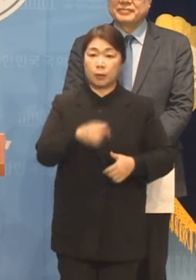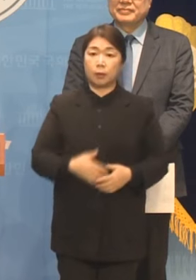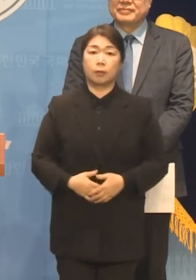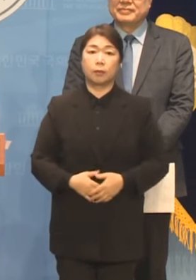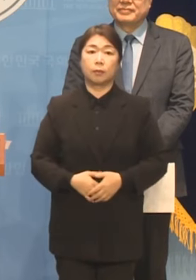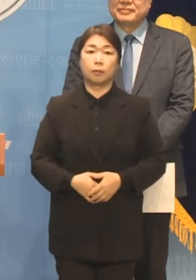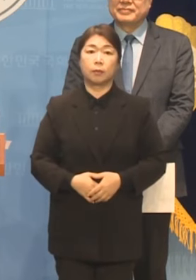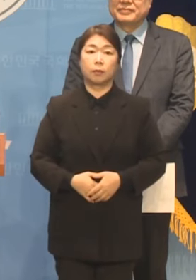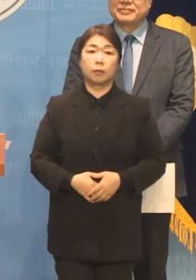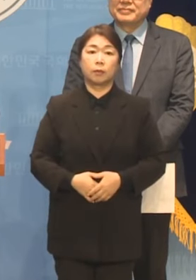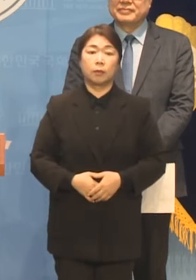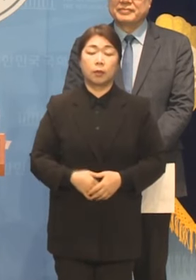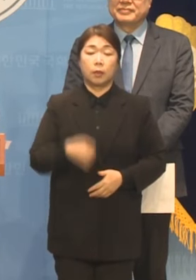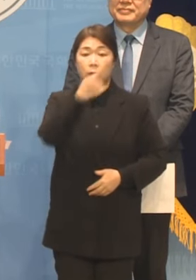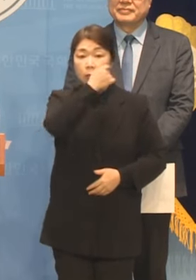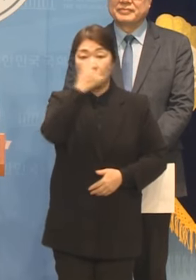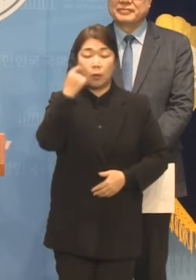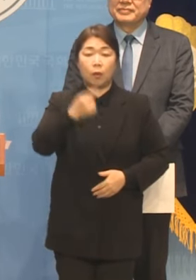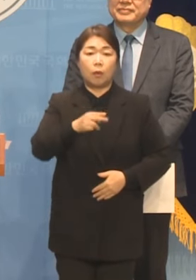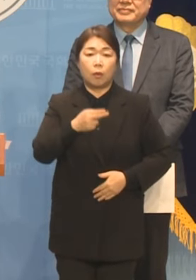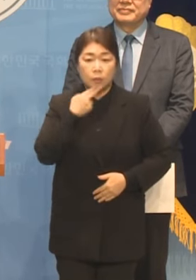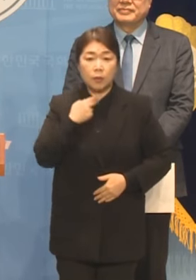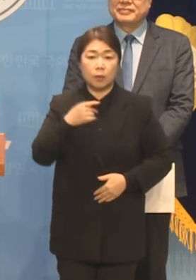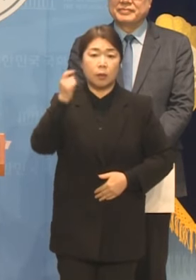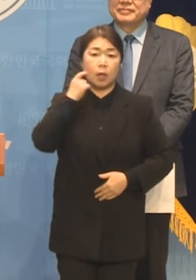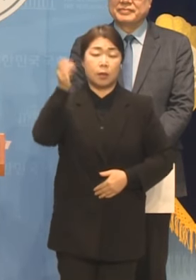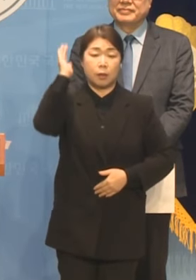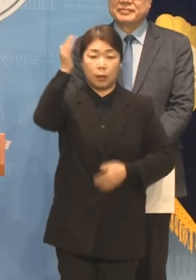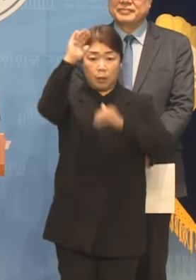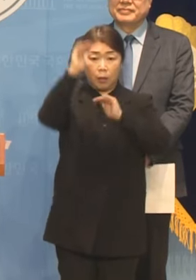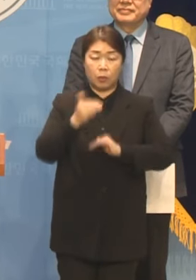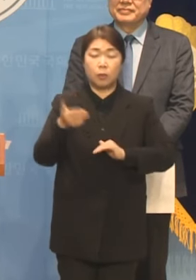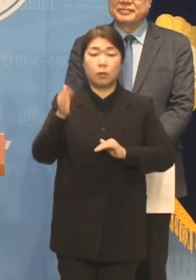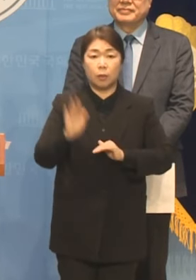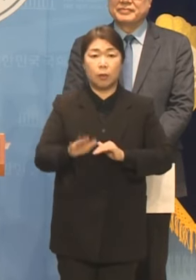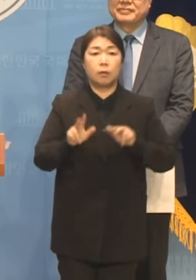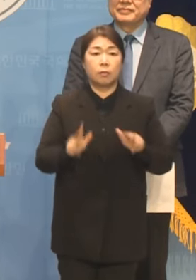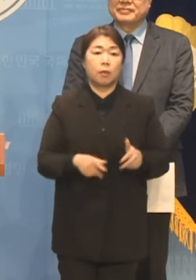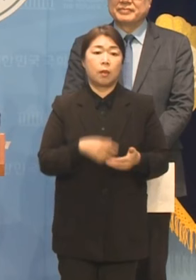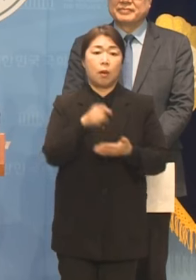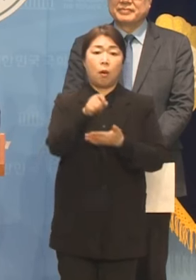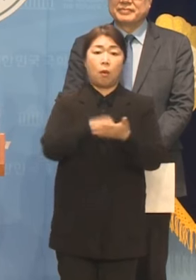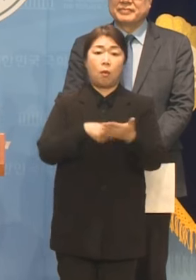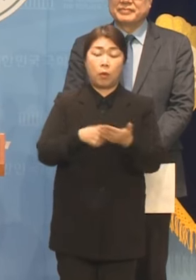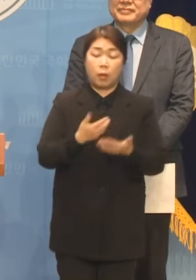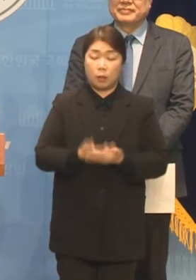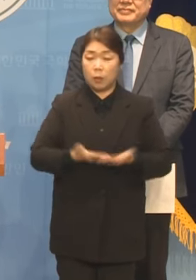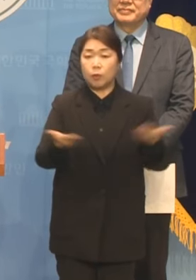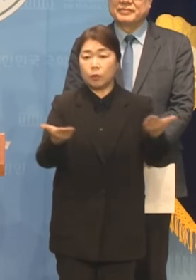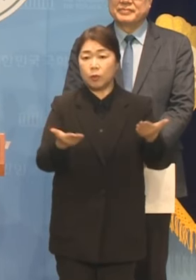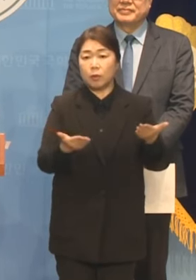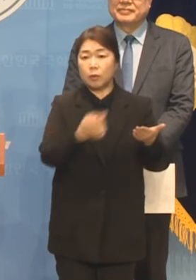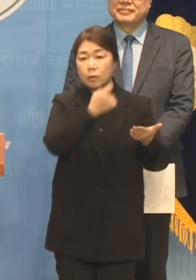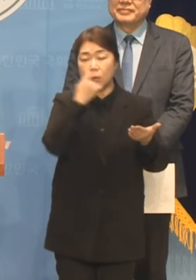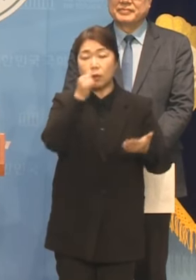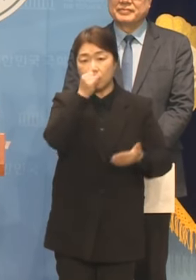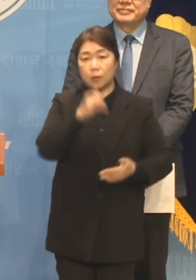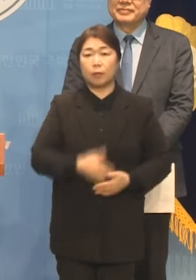허위 사실 토대로 이미 언론에 표한 증빙 자료를 보면 잘 알 수 있듯이